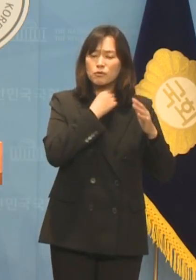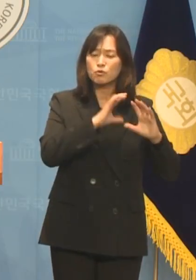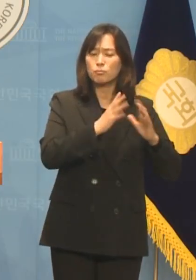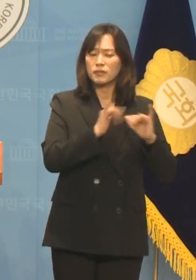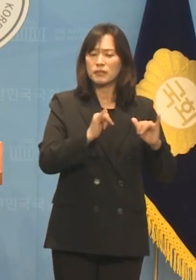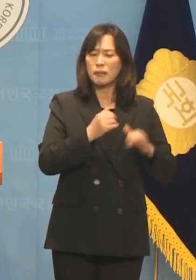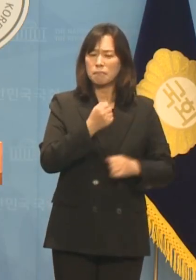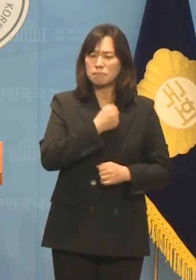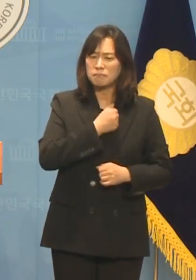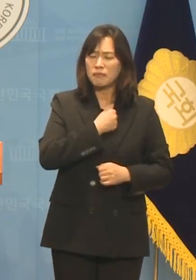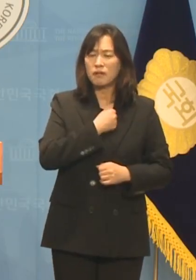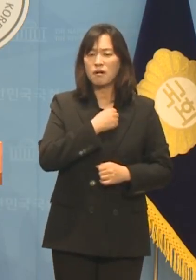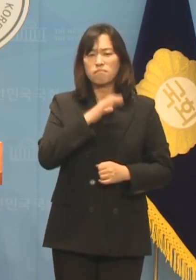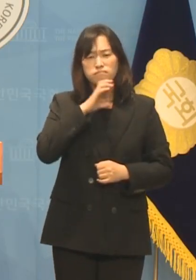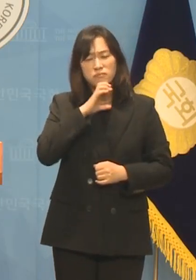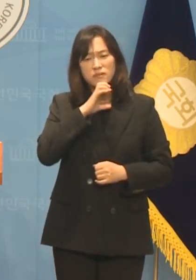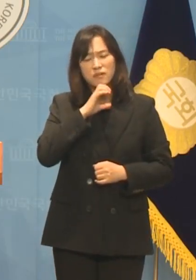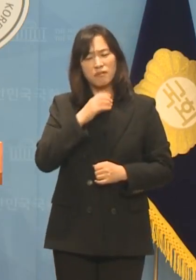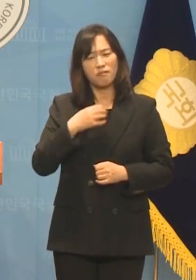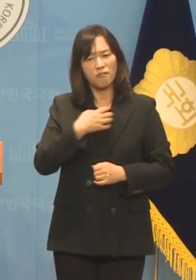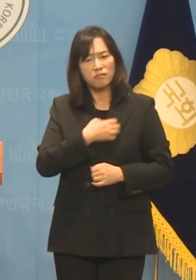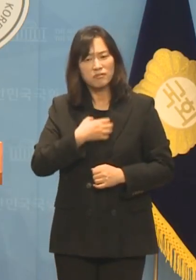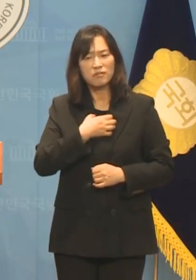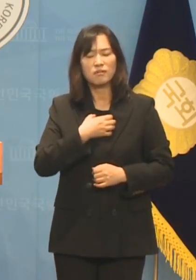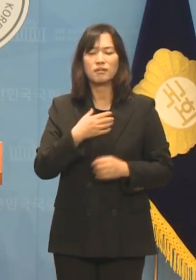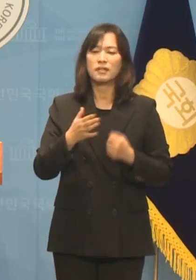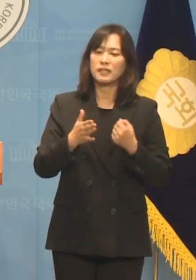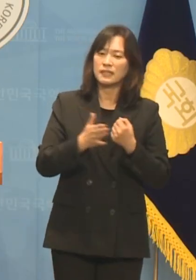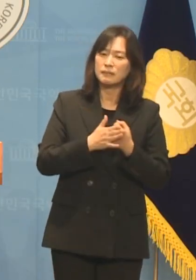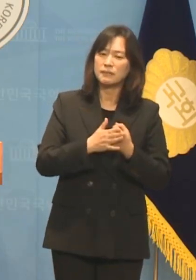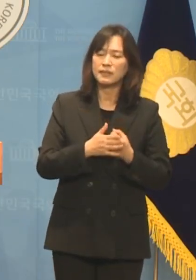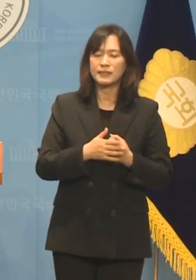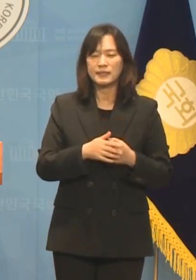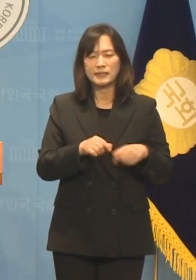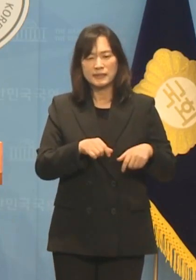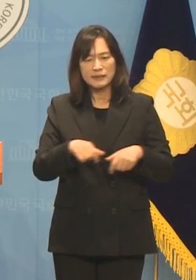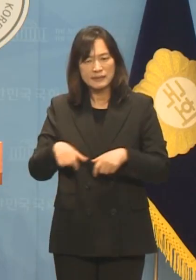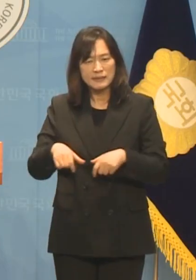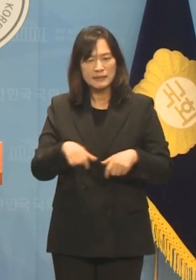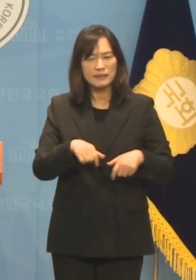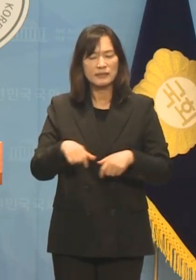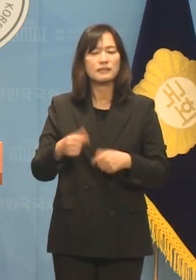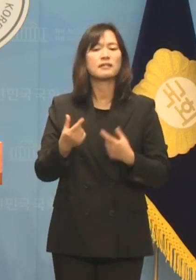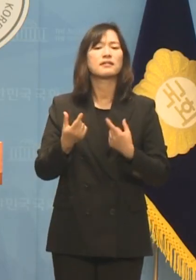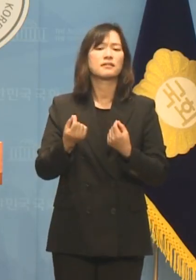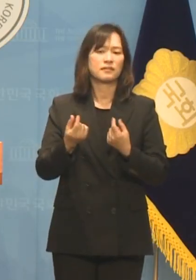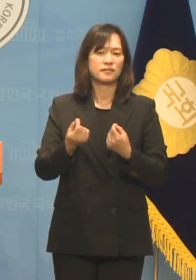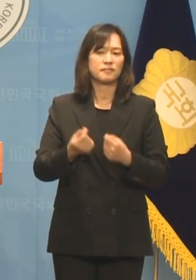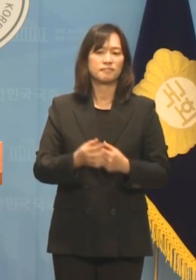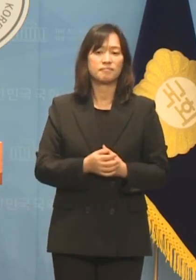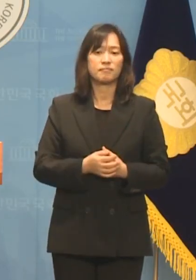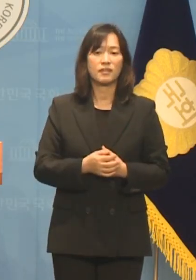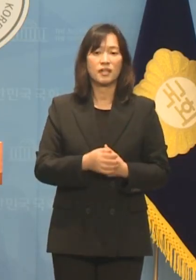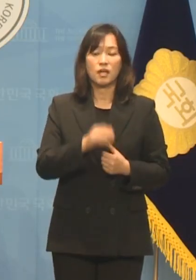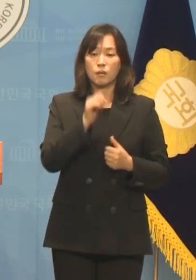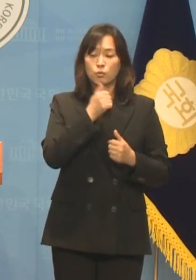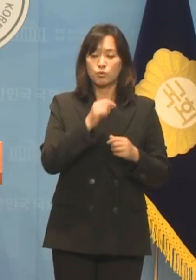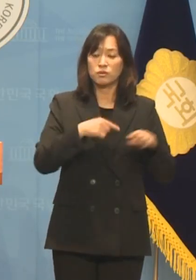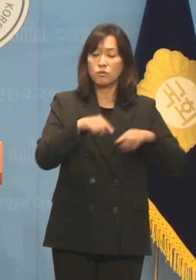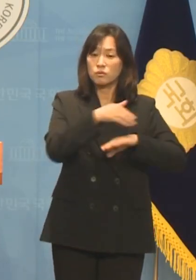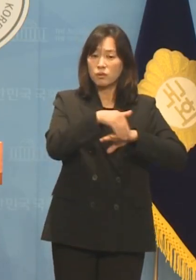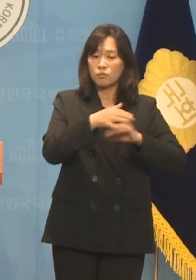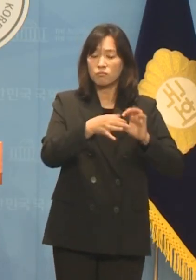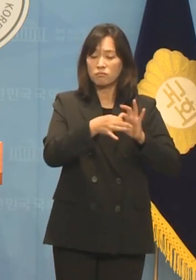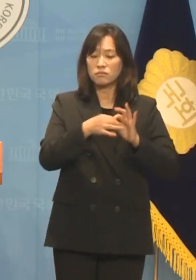두렵습니다. 그래서 가을짓자 행보를 하면서 간보기를 하는 것입니다. 부동산 정책과